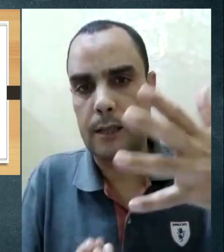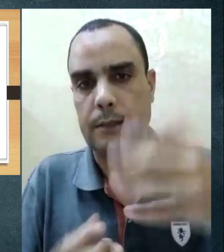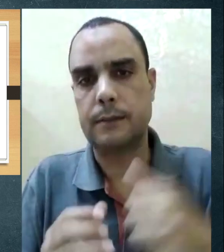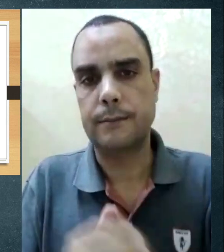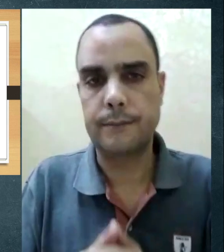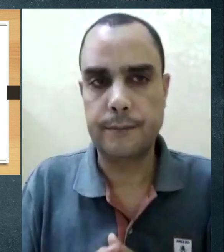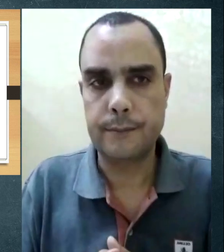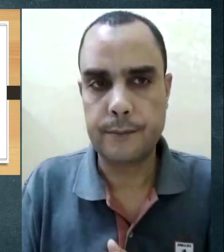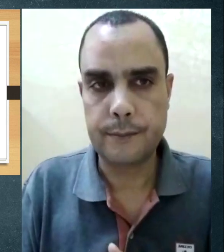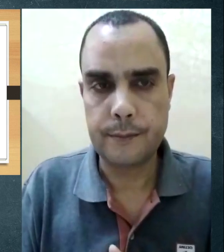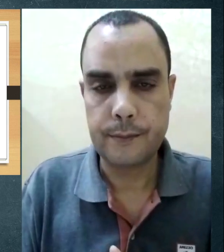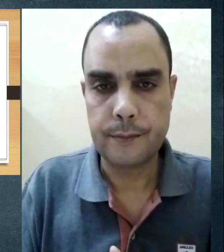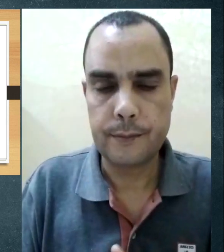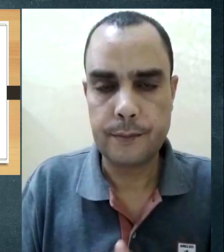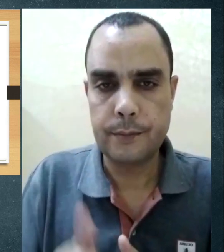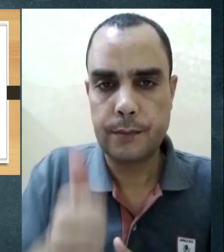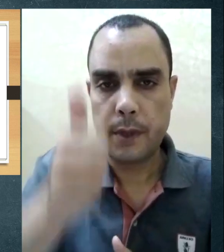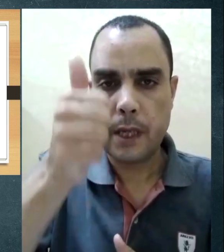السحر،